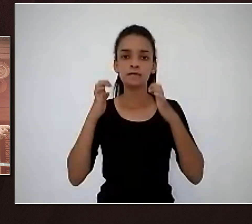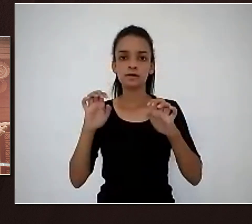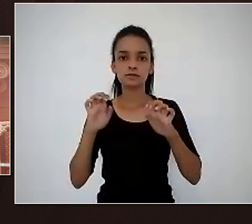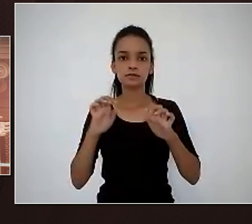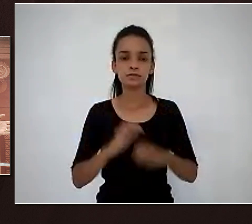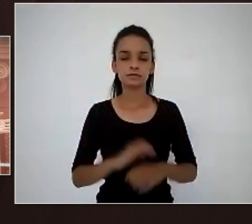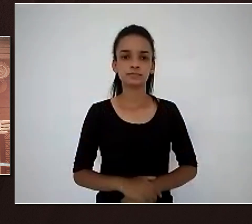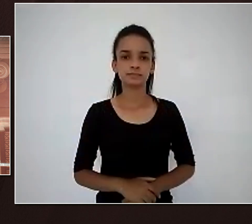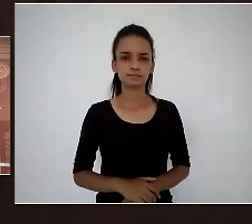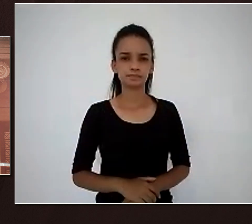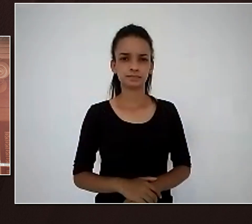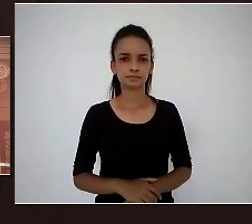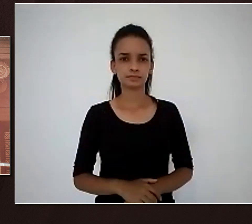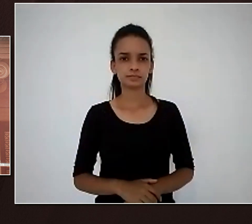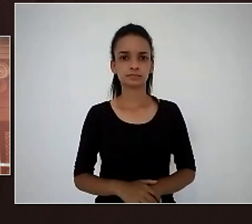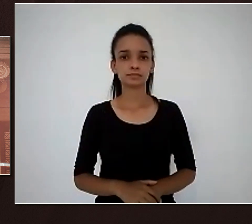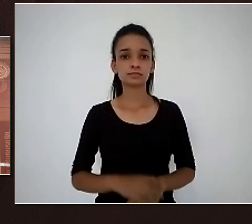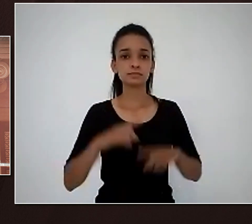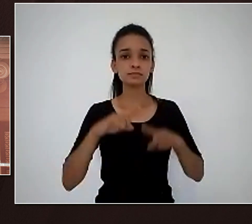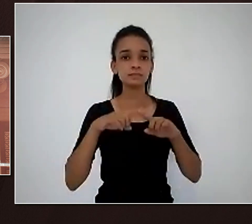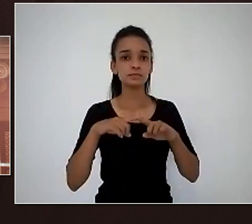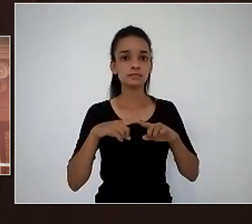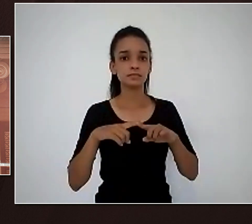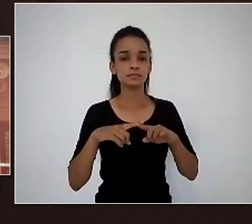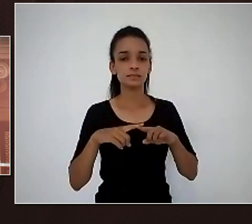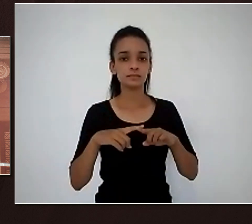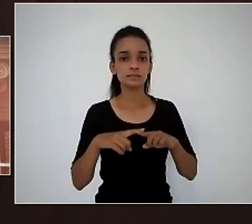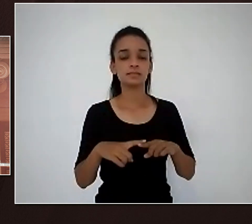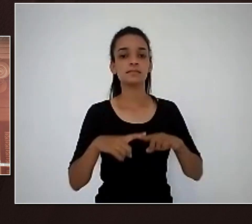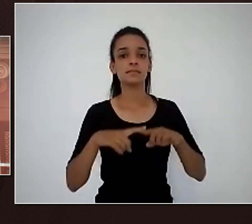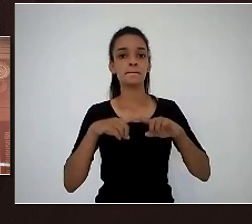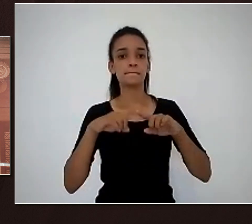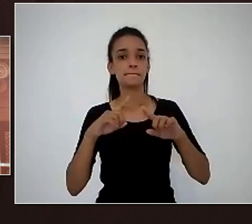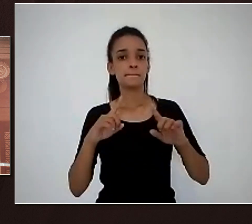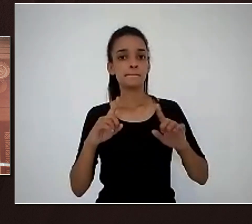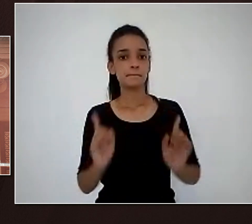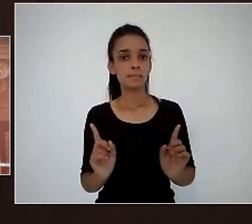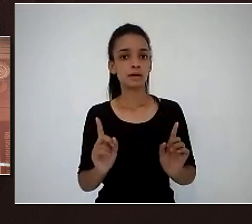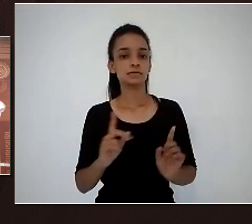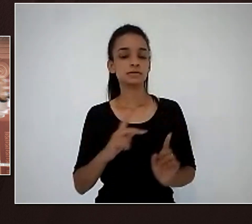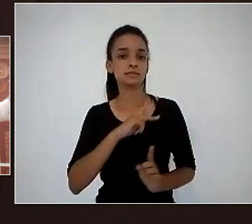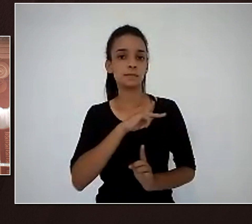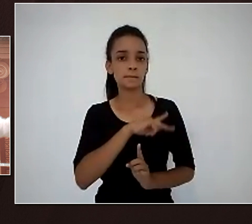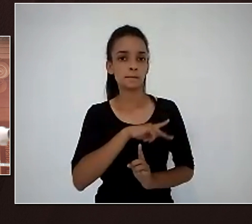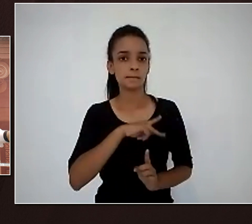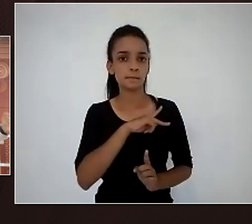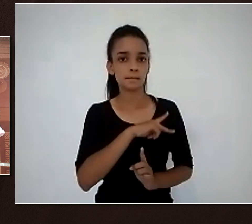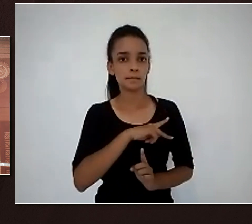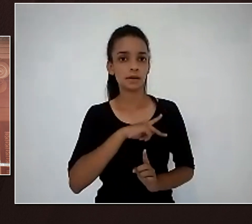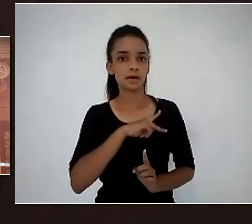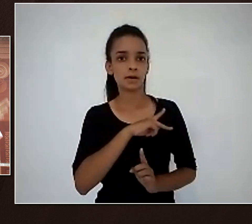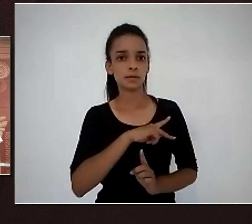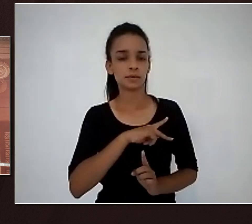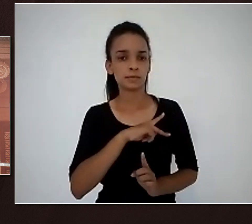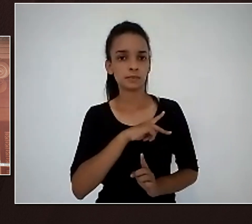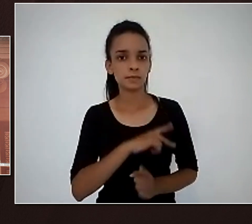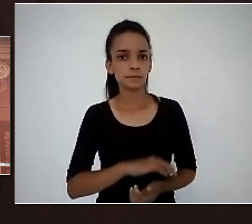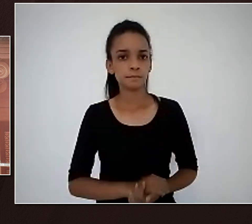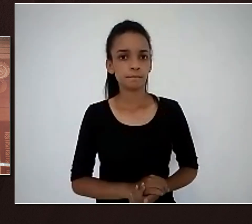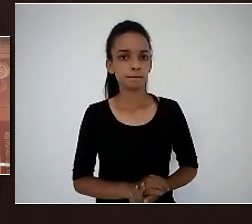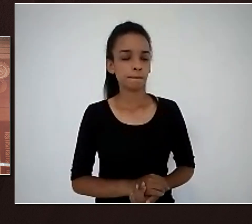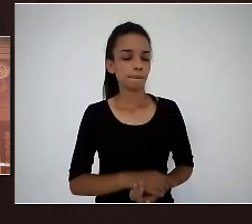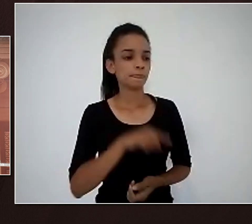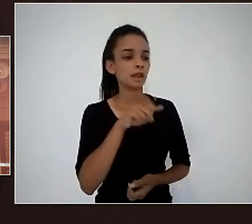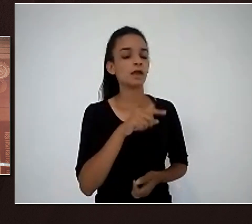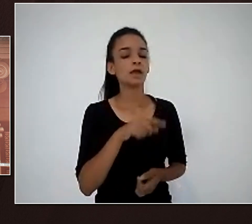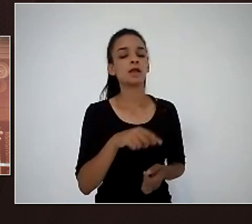ele passou a ministrar a palavra, numa tal, ele deve ter alugado um espaço de evento